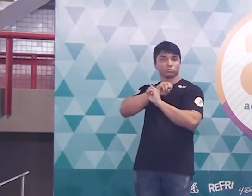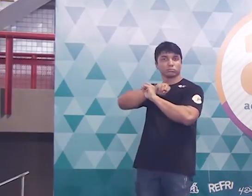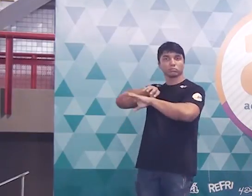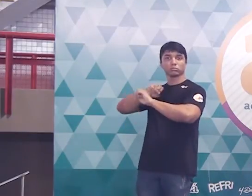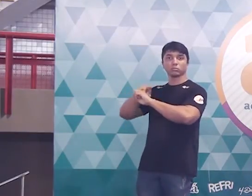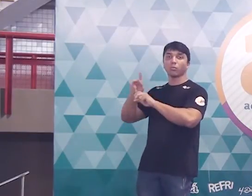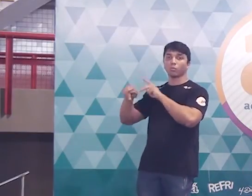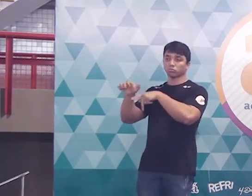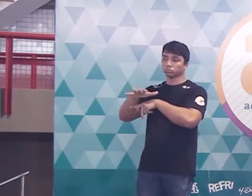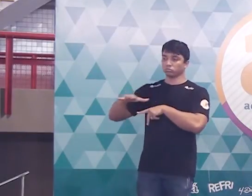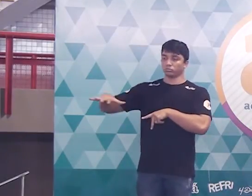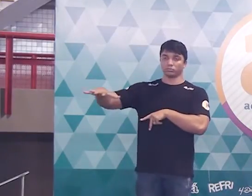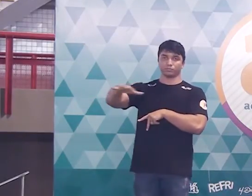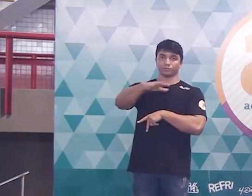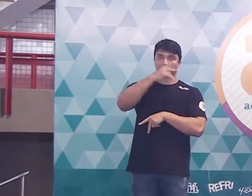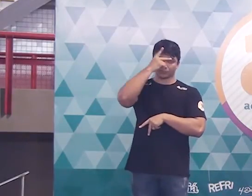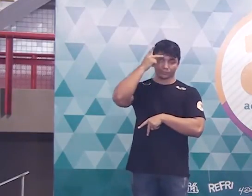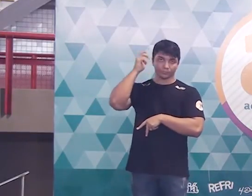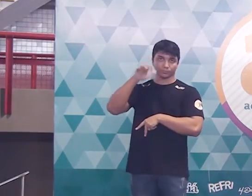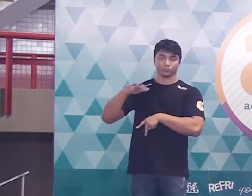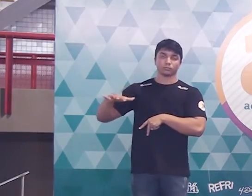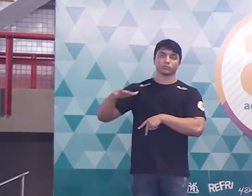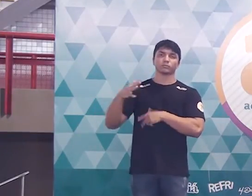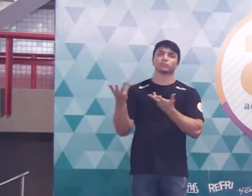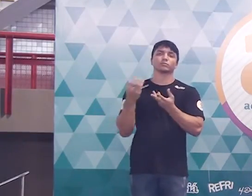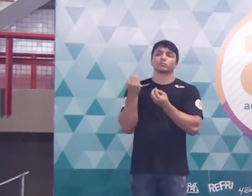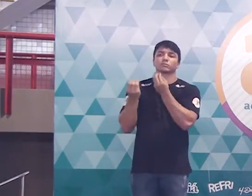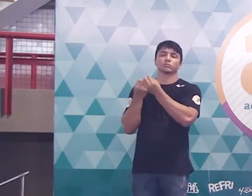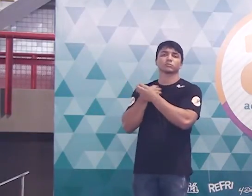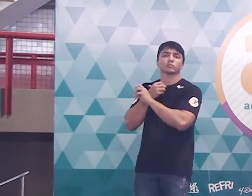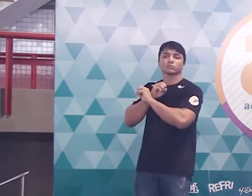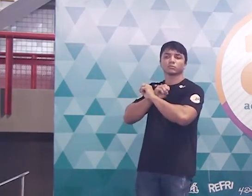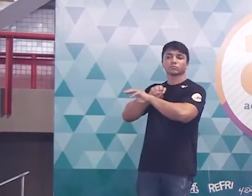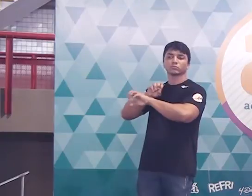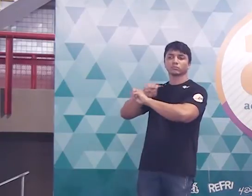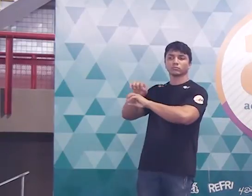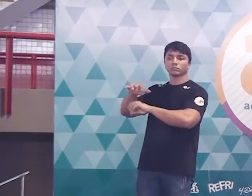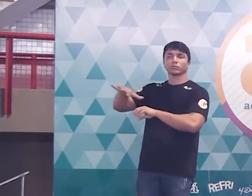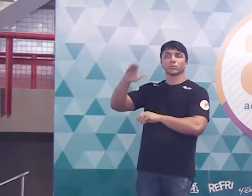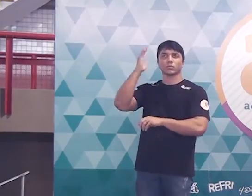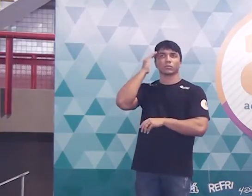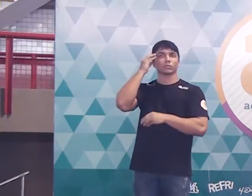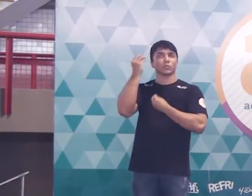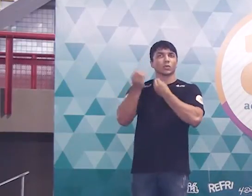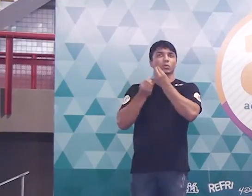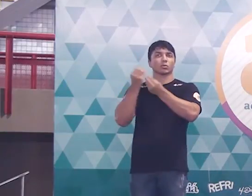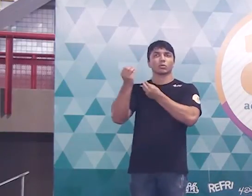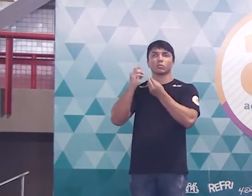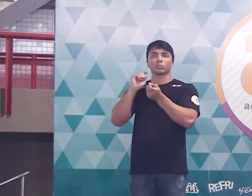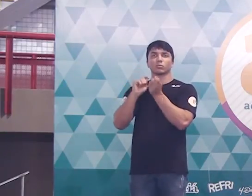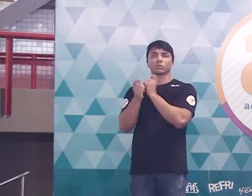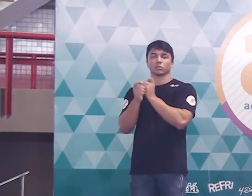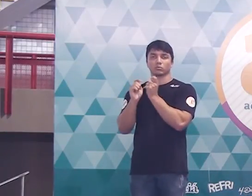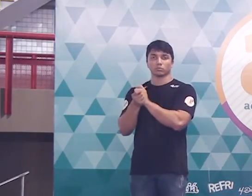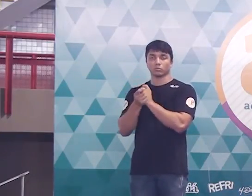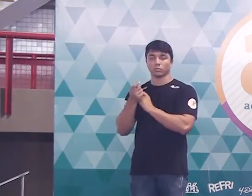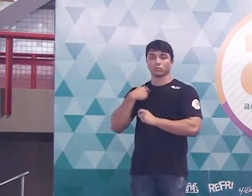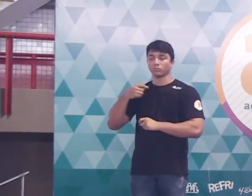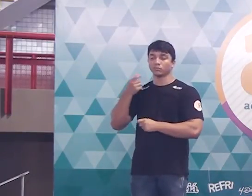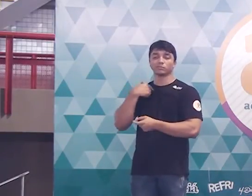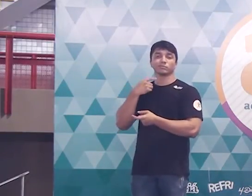a população. Como é que eu faço a população compreender quais são as adequadas